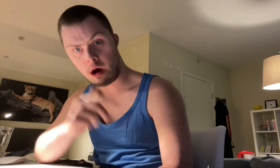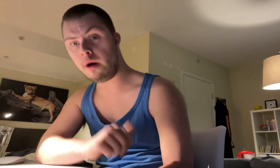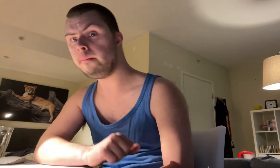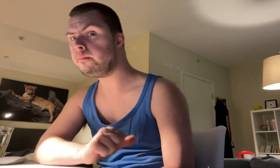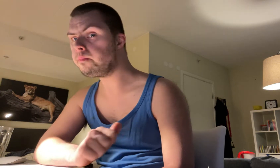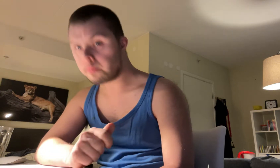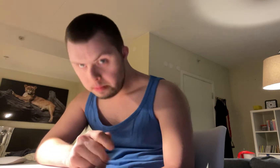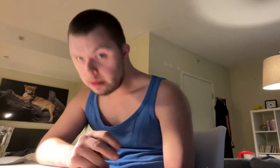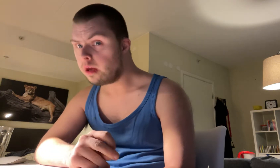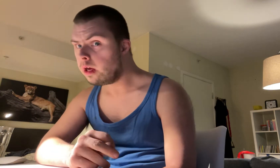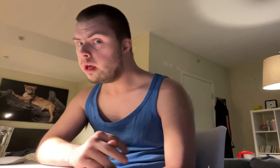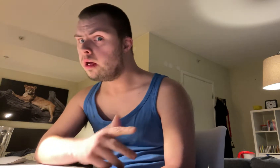Ja.